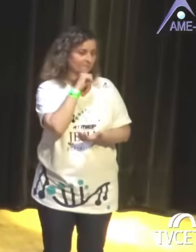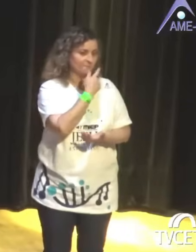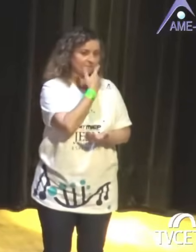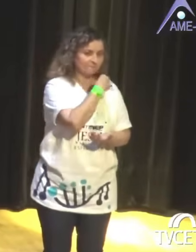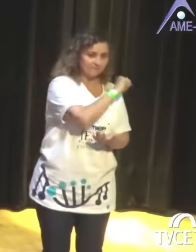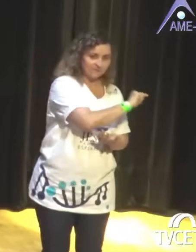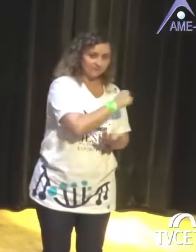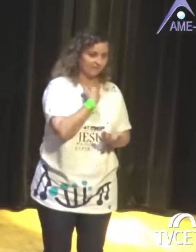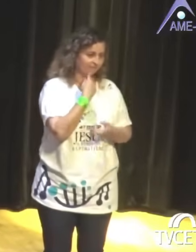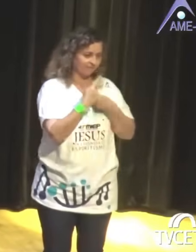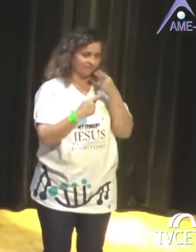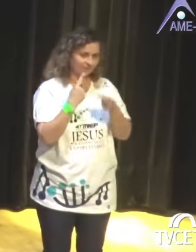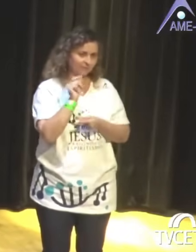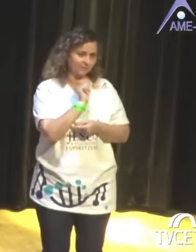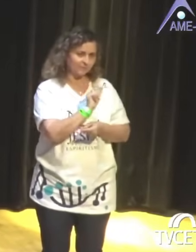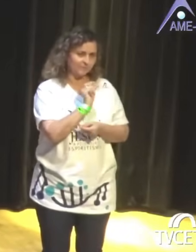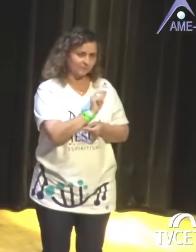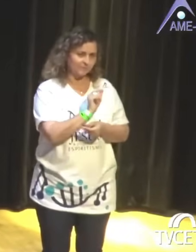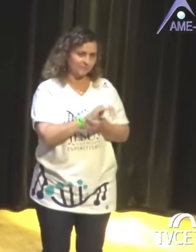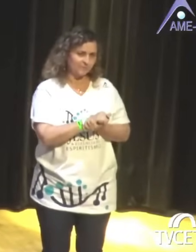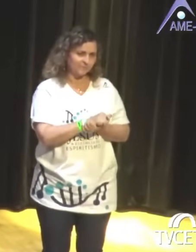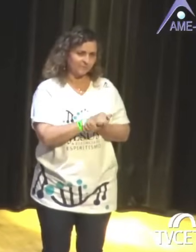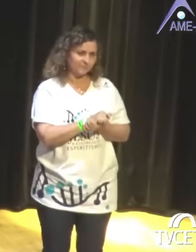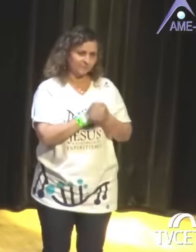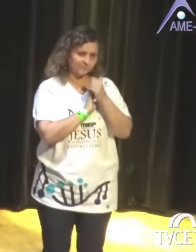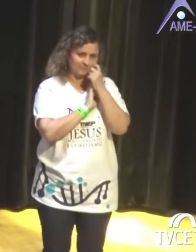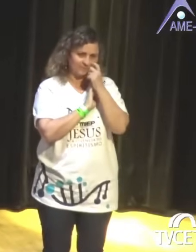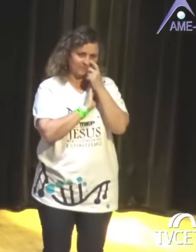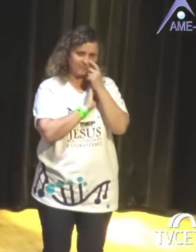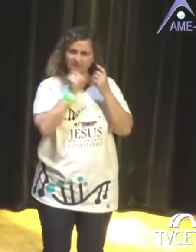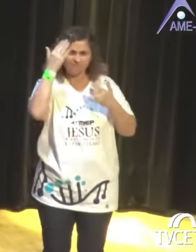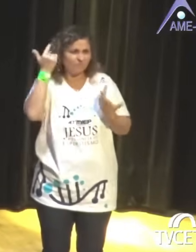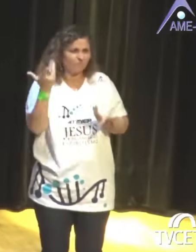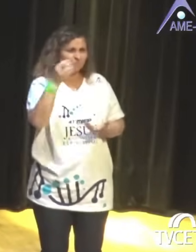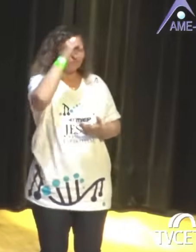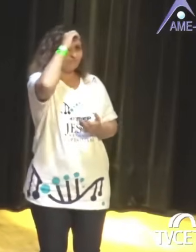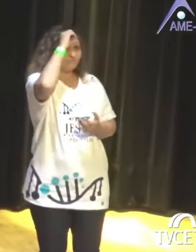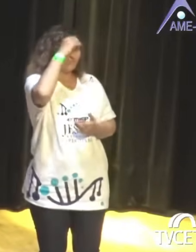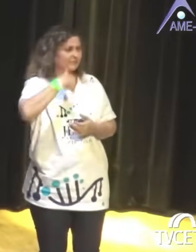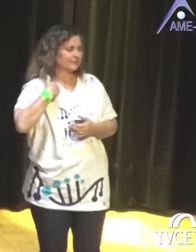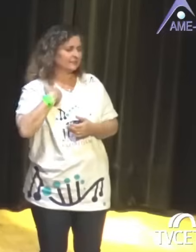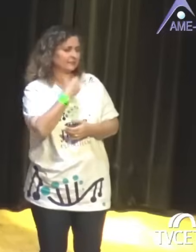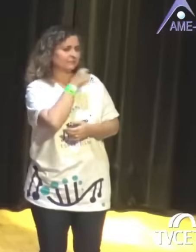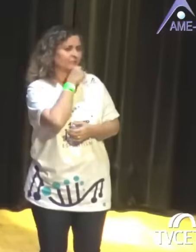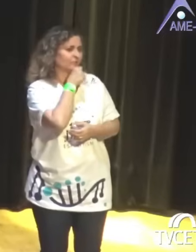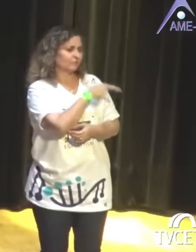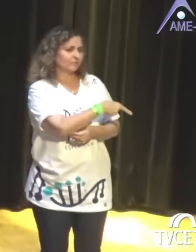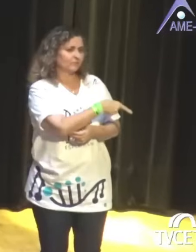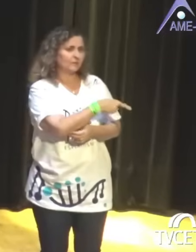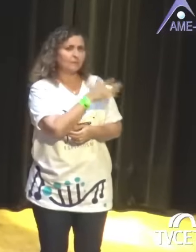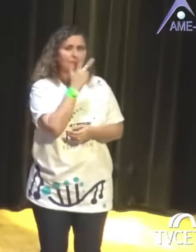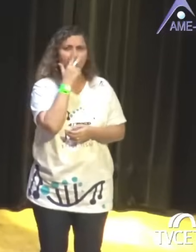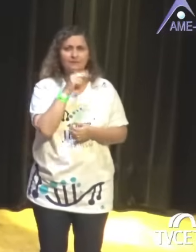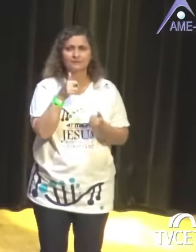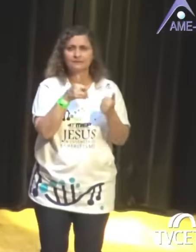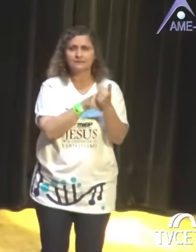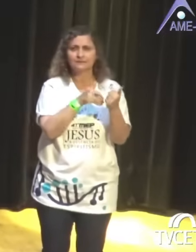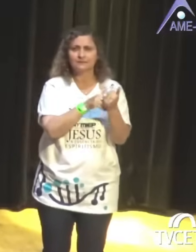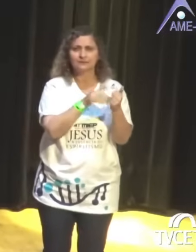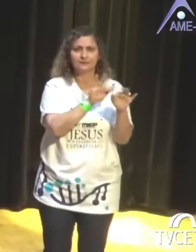na mesa a gente não sabe certo Quantos anos ela tem é uma espécie de Segredo em